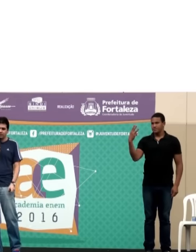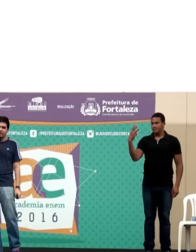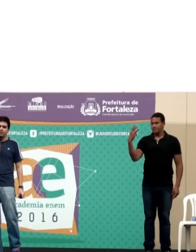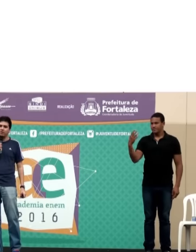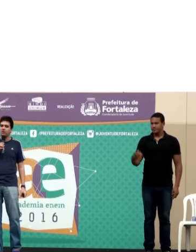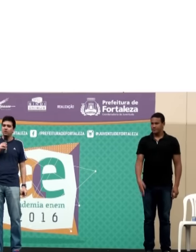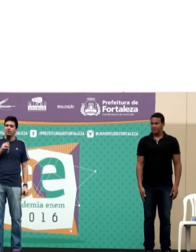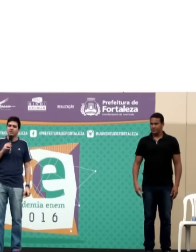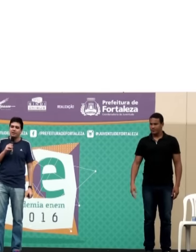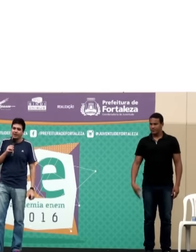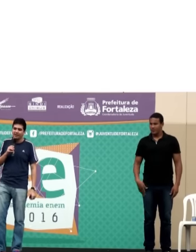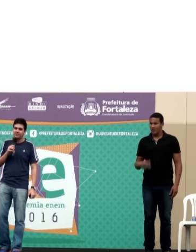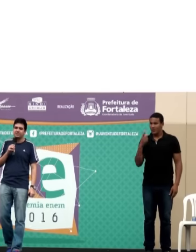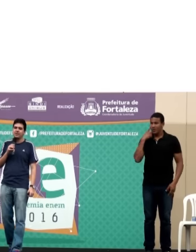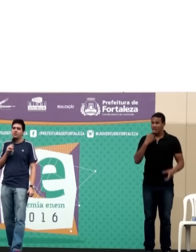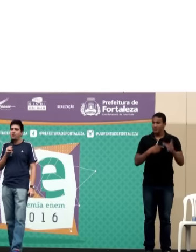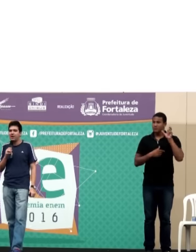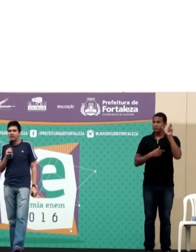Olha aí agora, ó.